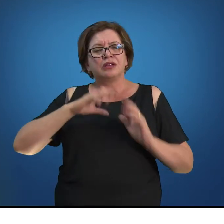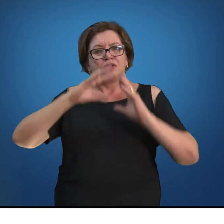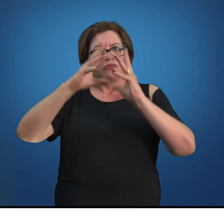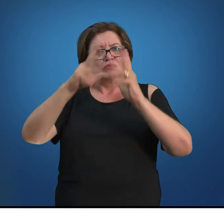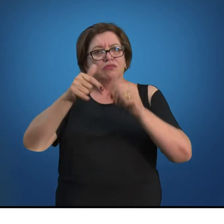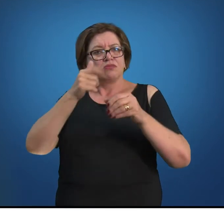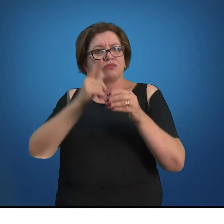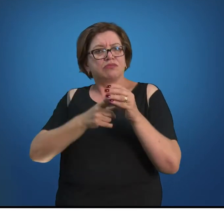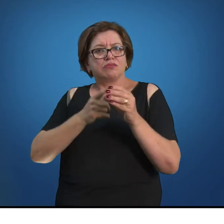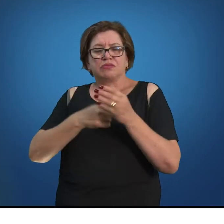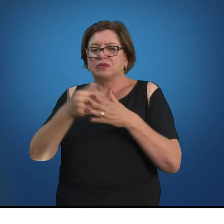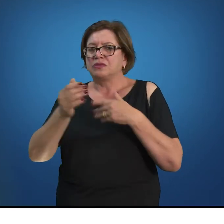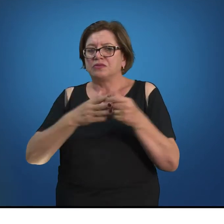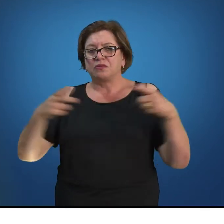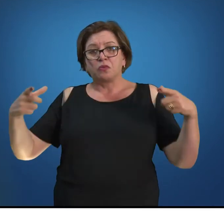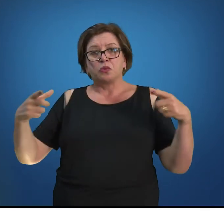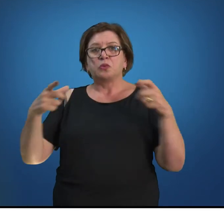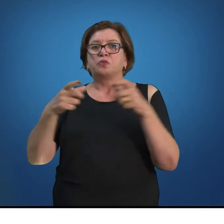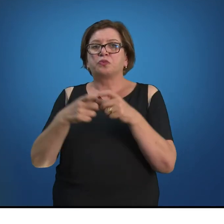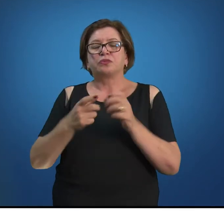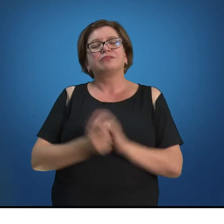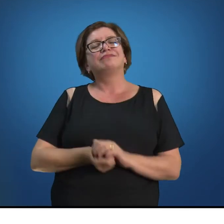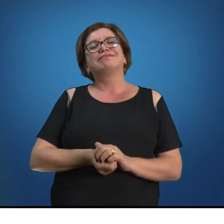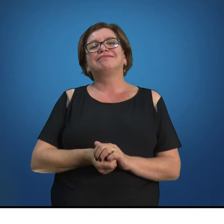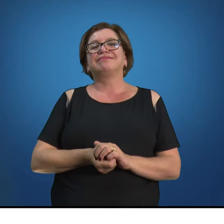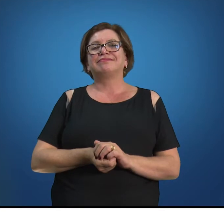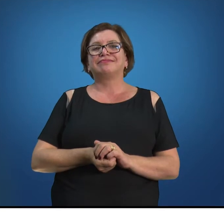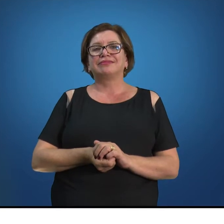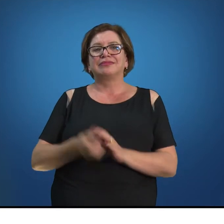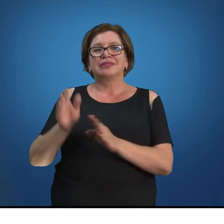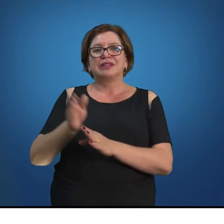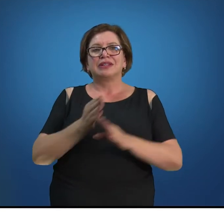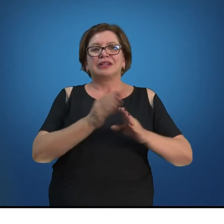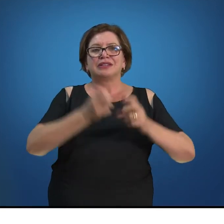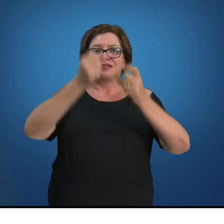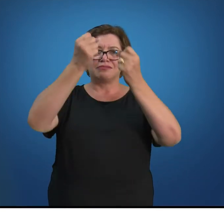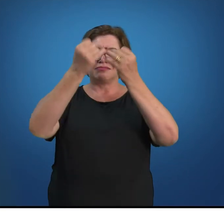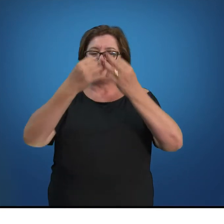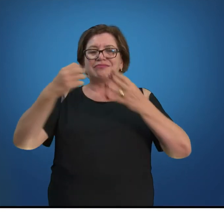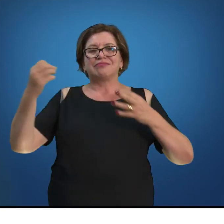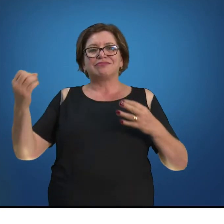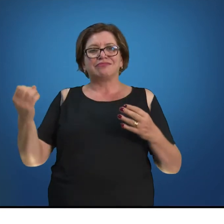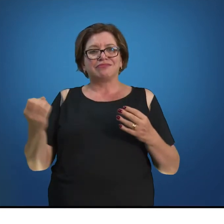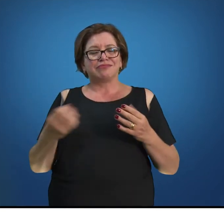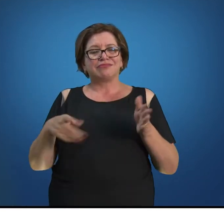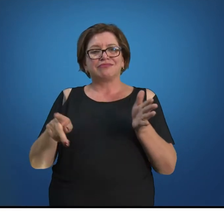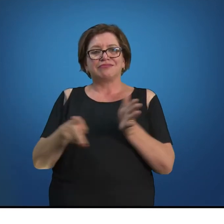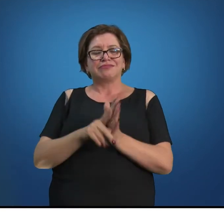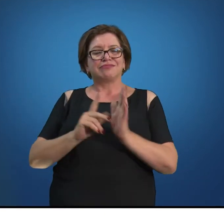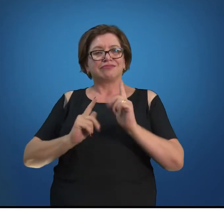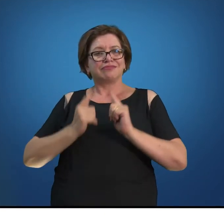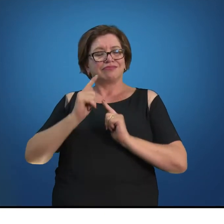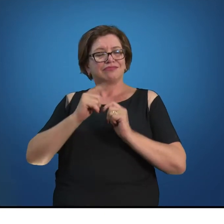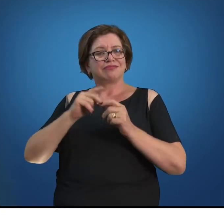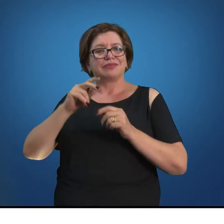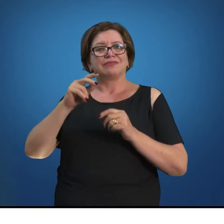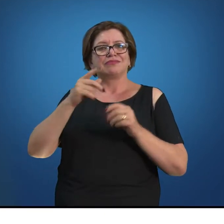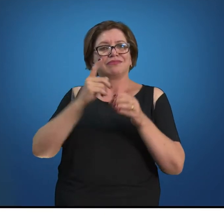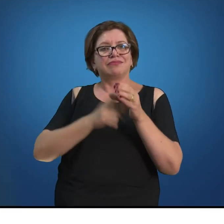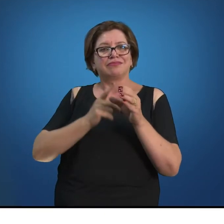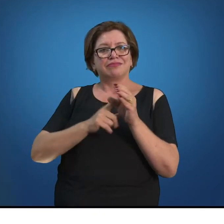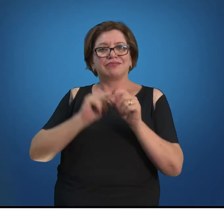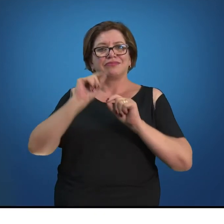porte. Para falar dos novos marcos da gestão urbana, e aquilo que o Ministério das